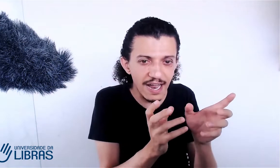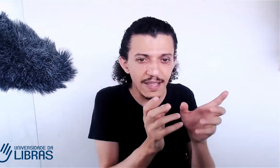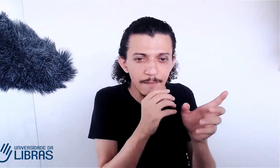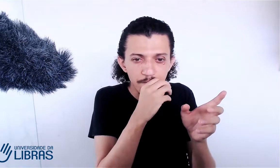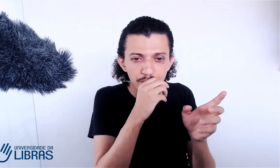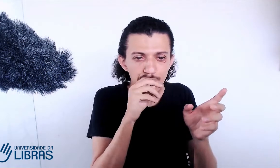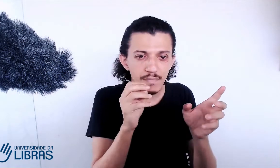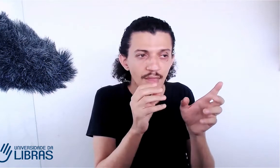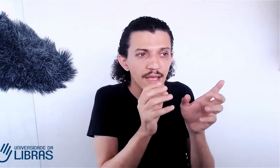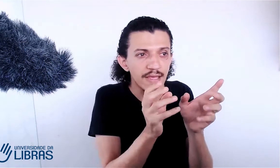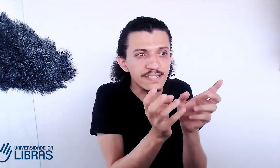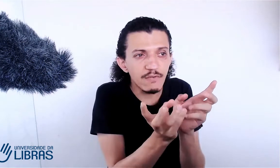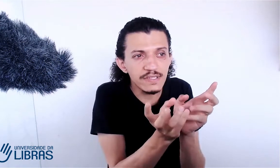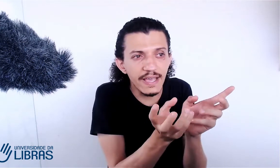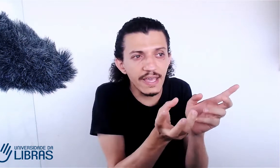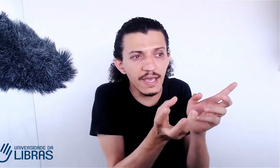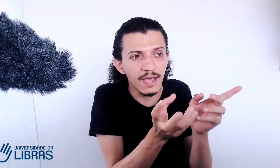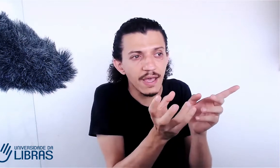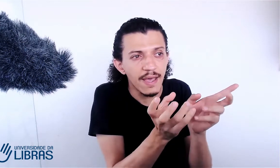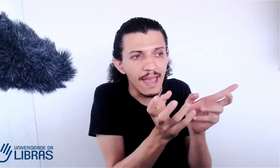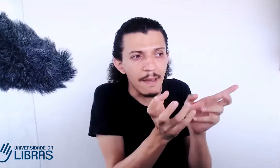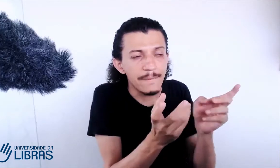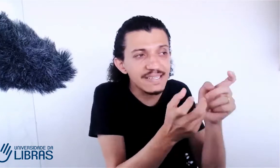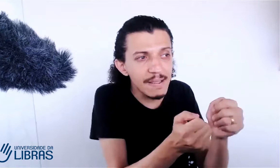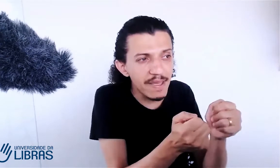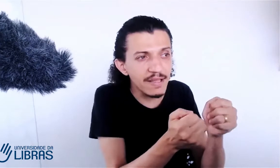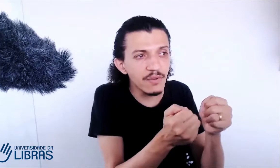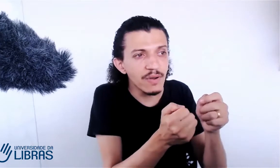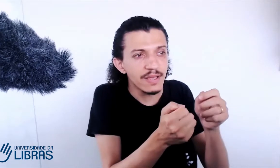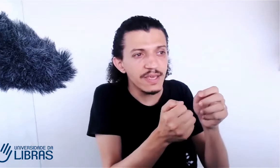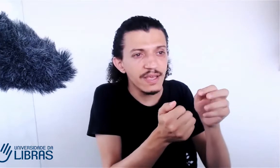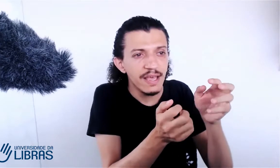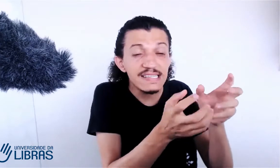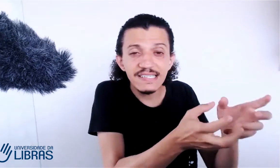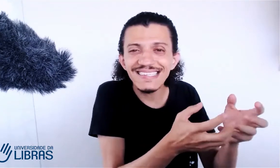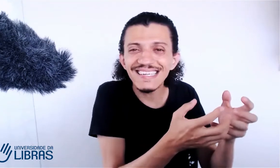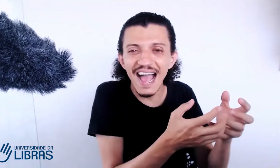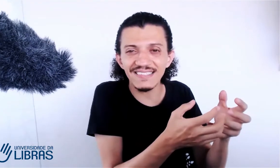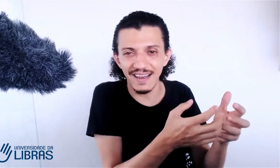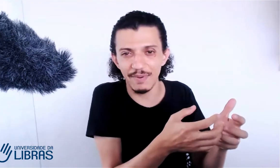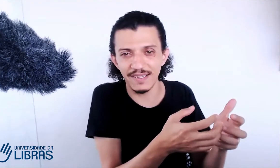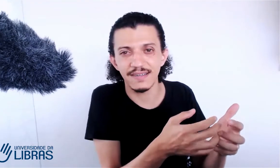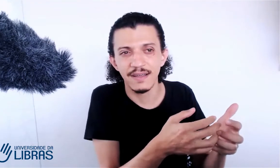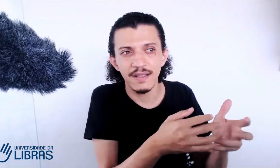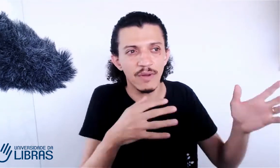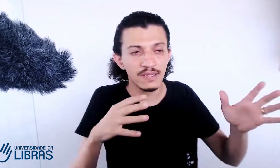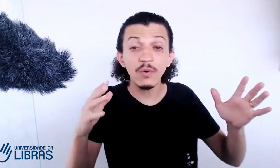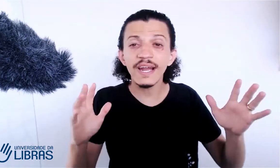ali, e aí você consegue percebendo que existem sinais na Libras. Então, são